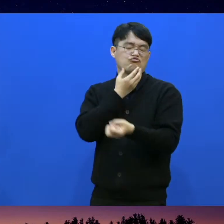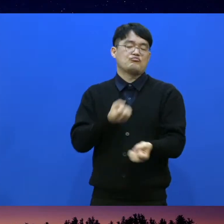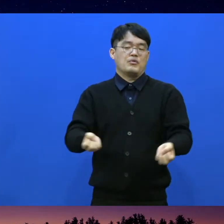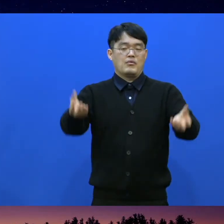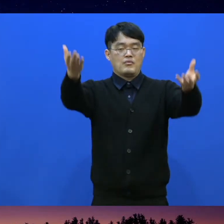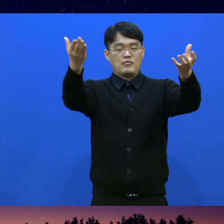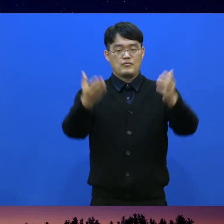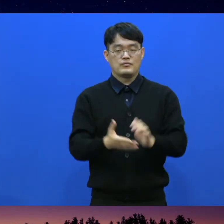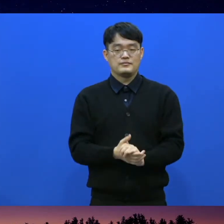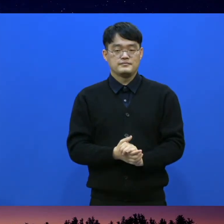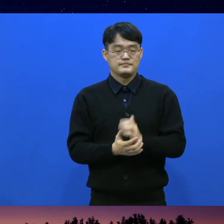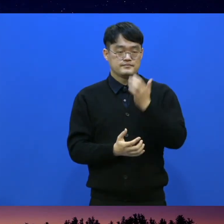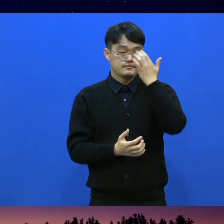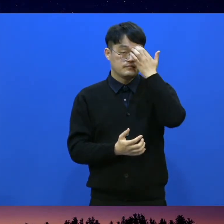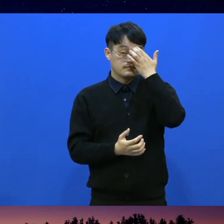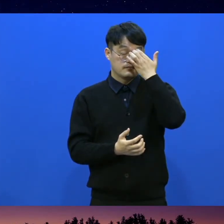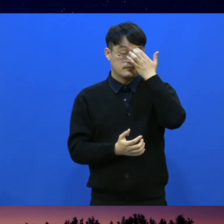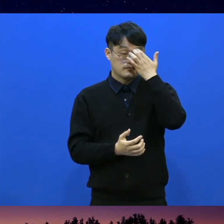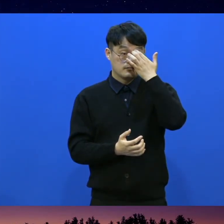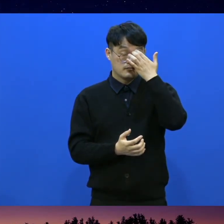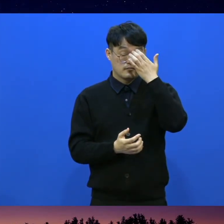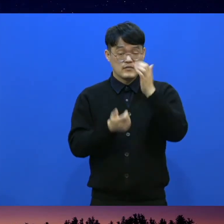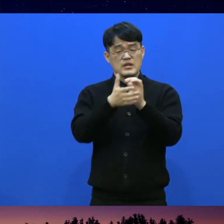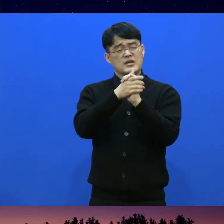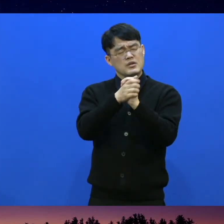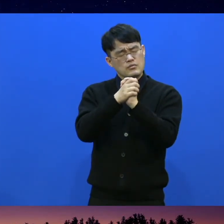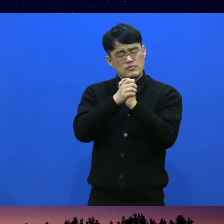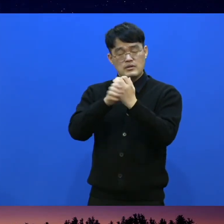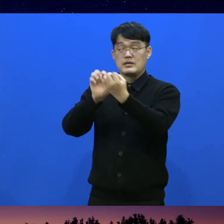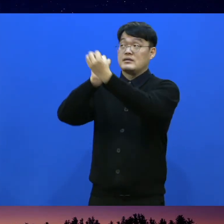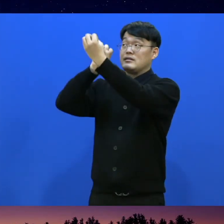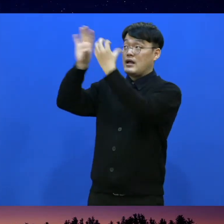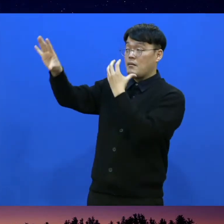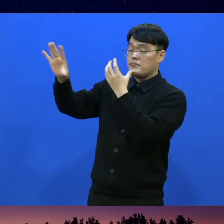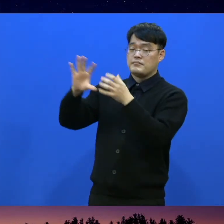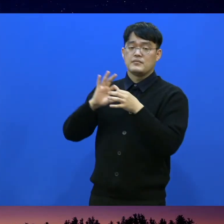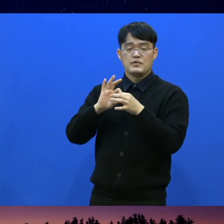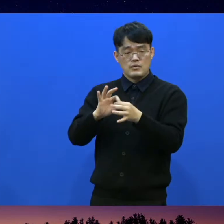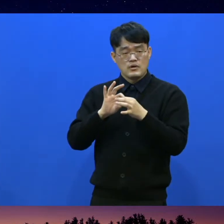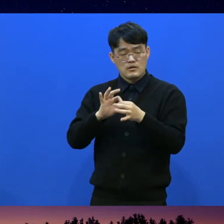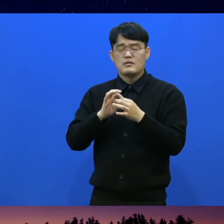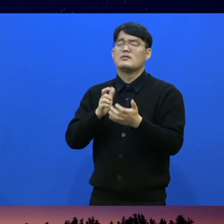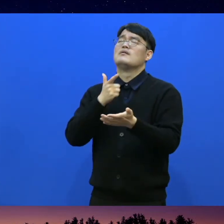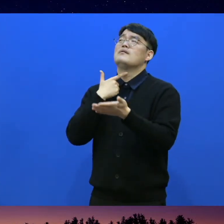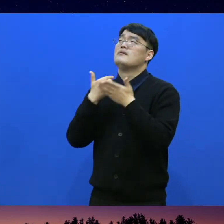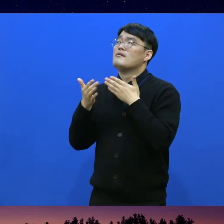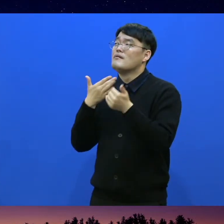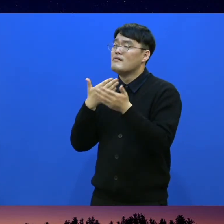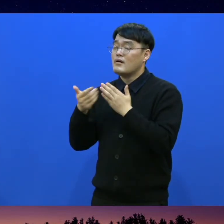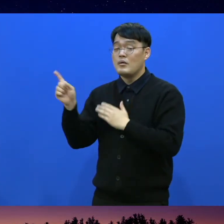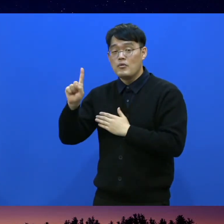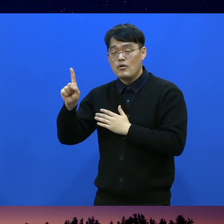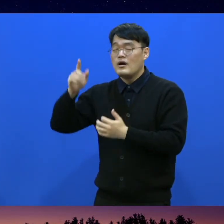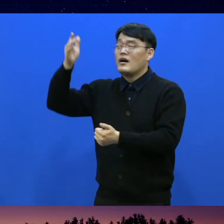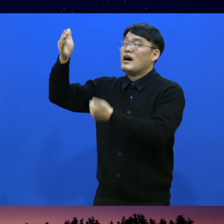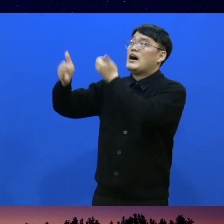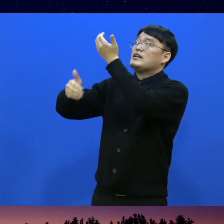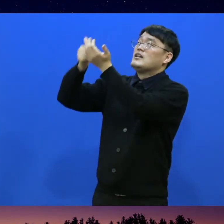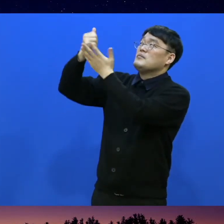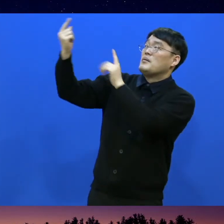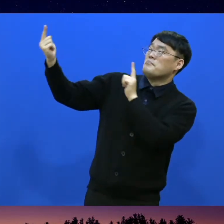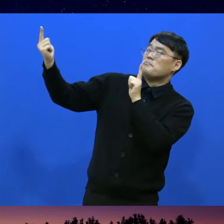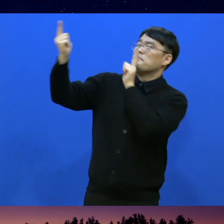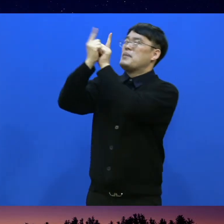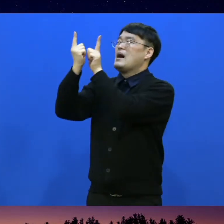축복이죠. 체험이 있어야 돼요. 그러니까 기도의 응답을 통해서 체험을 하는데, 그 체험이 뭐냐? 하나님을 체험하는 거예요.